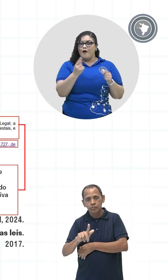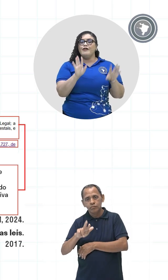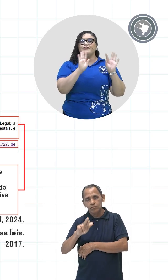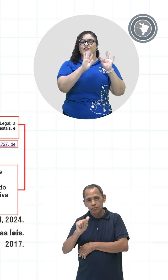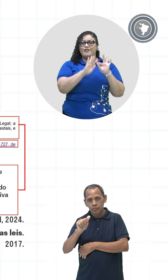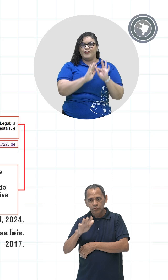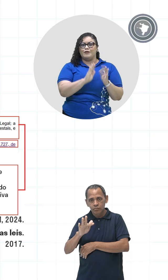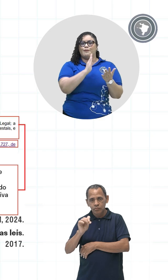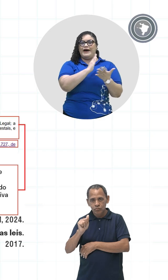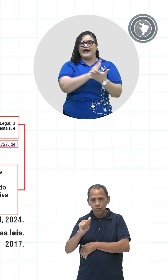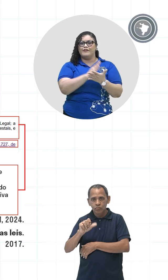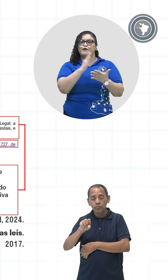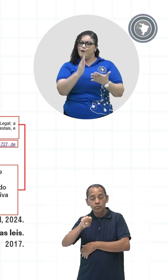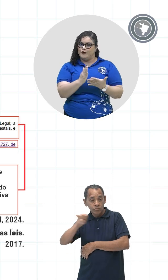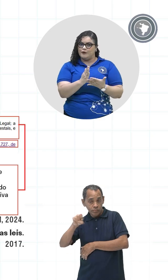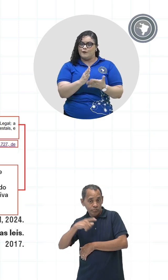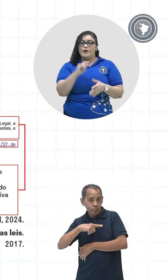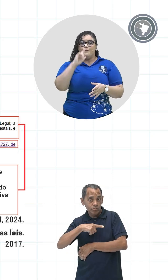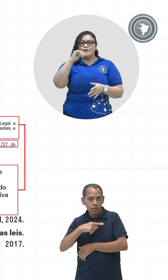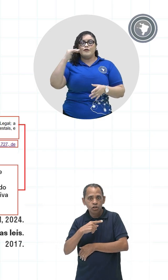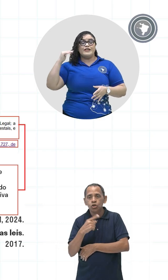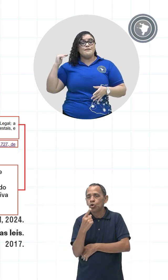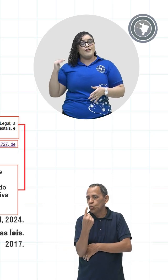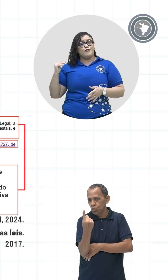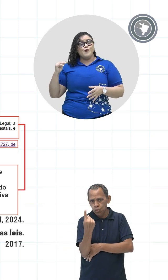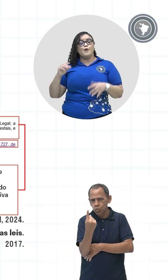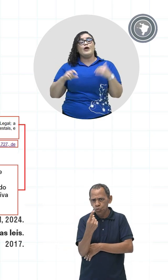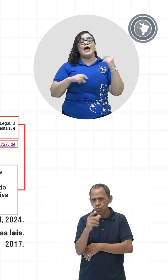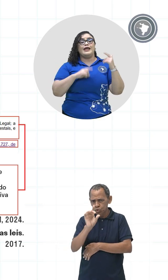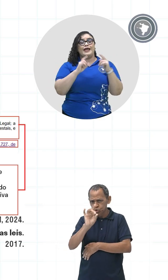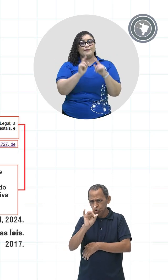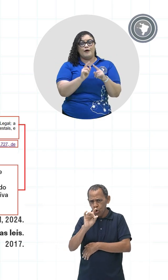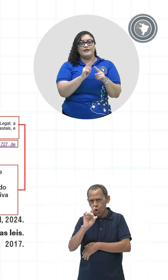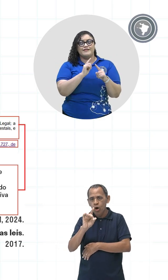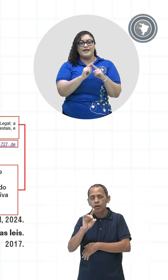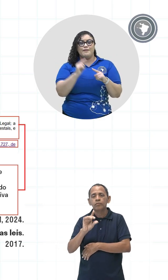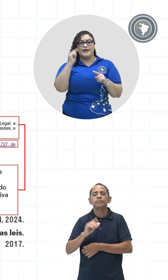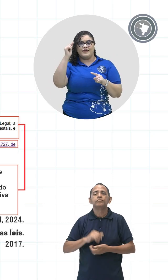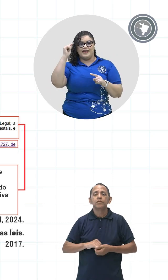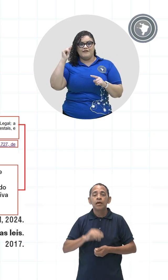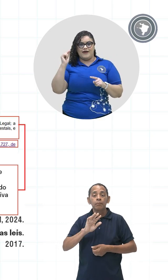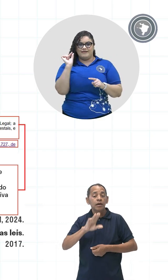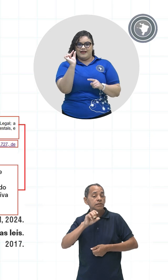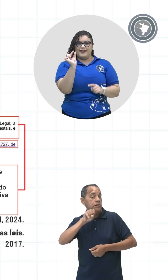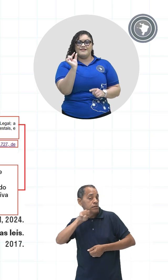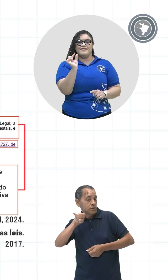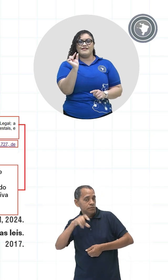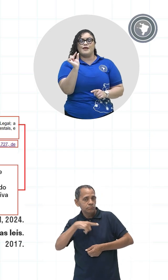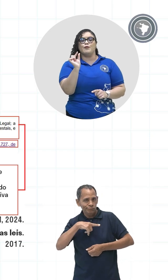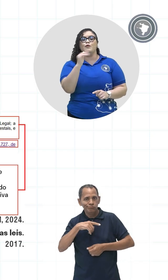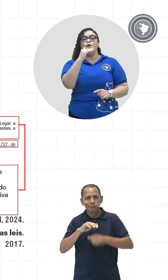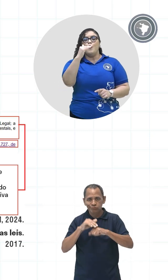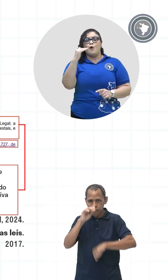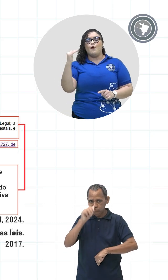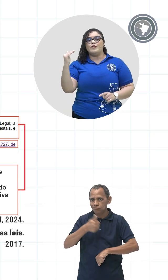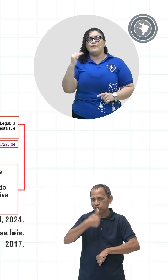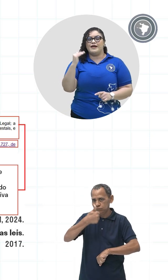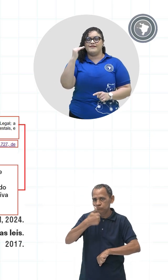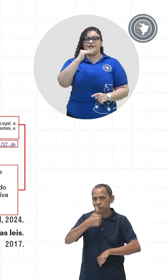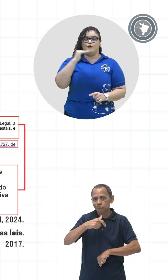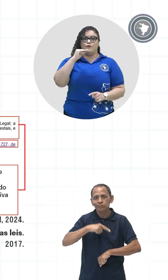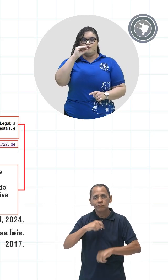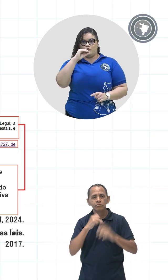um só, está escrito parágrafo único. Mas quando tem mais de um, aí é importante saber que ele vai ter esse símbolo com